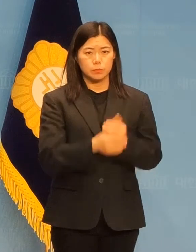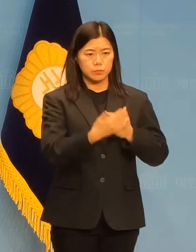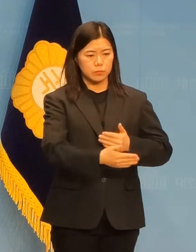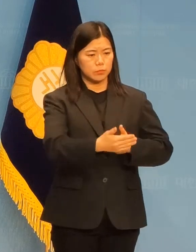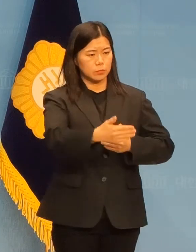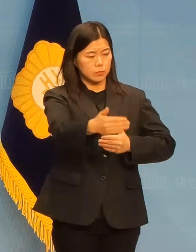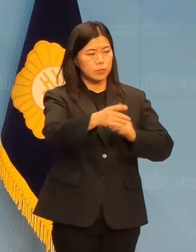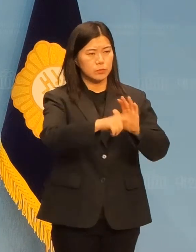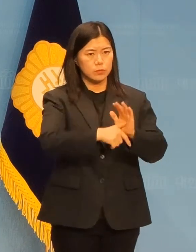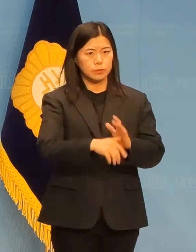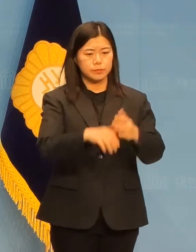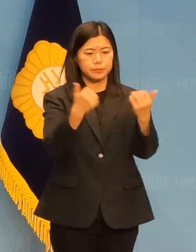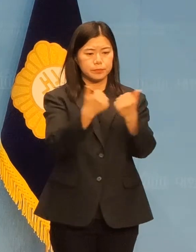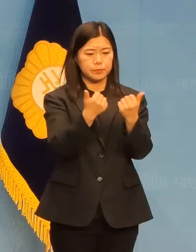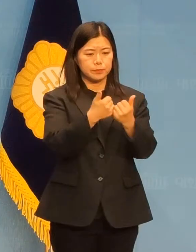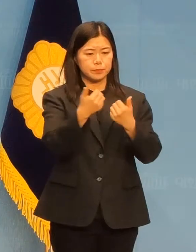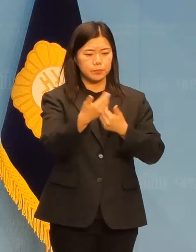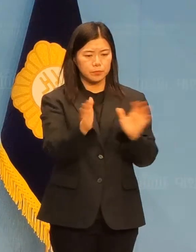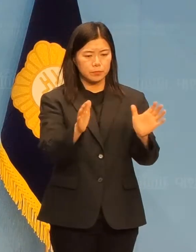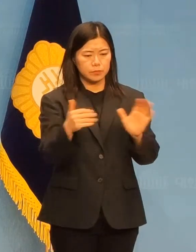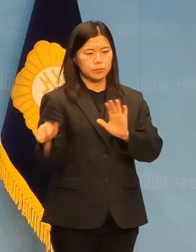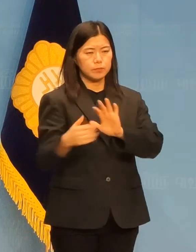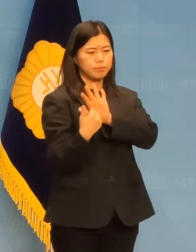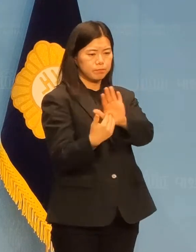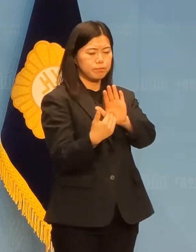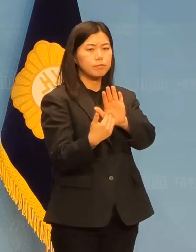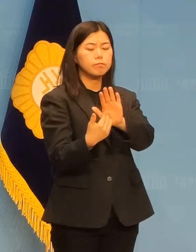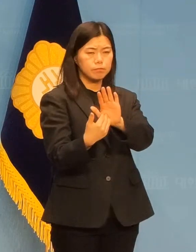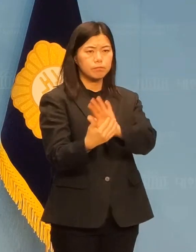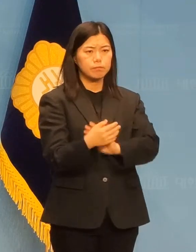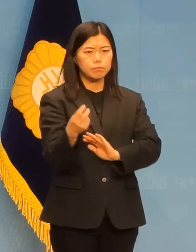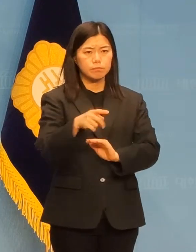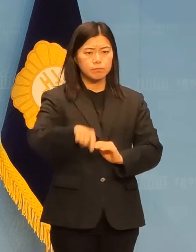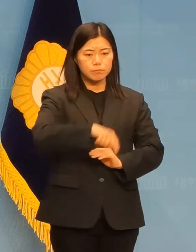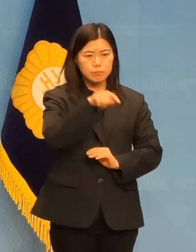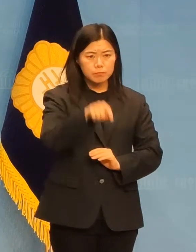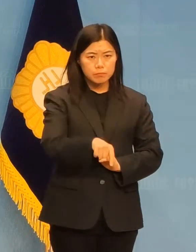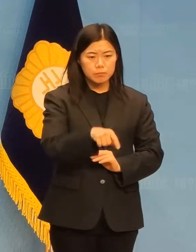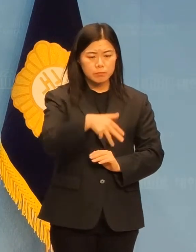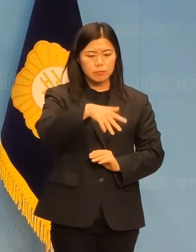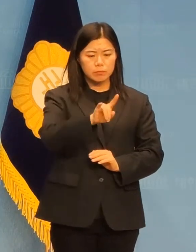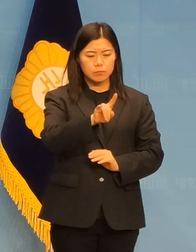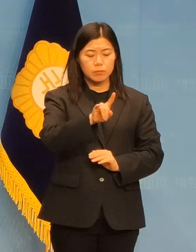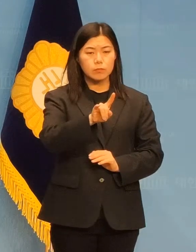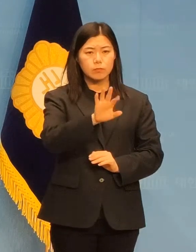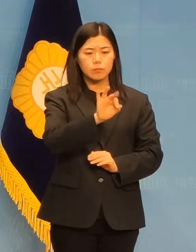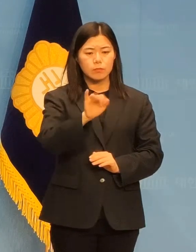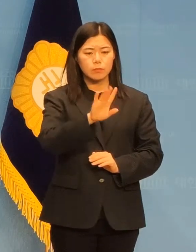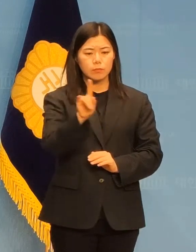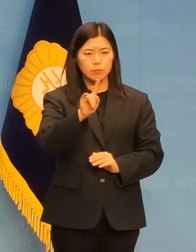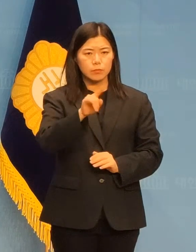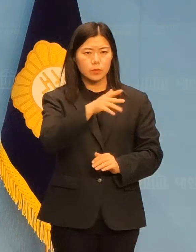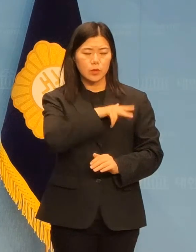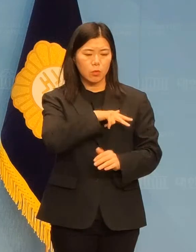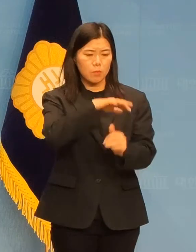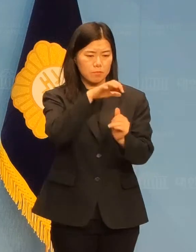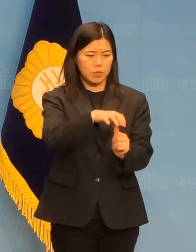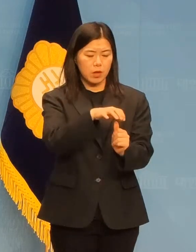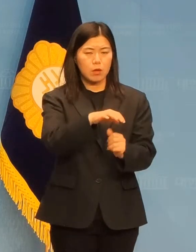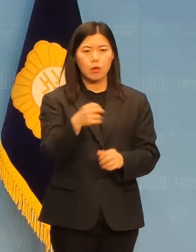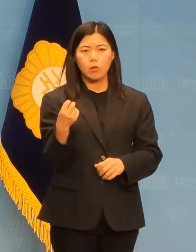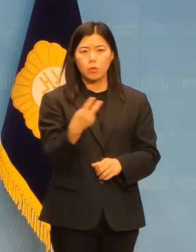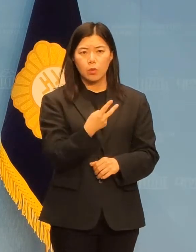속에서 회의실을 가로막고 회의실 안에 있는 최입의 의원을 감금하고 회의실로